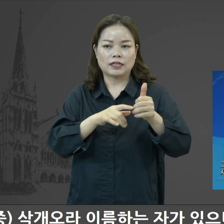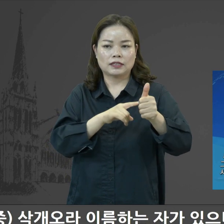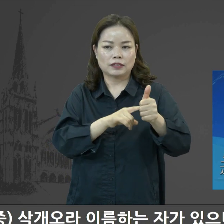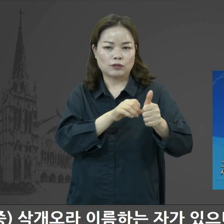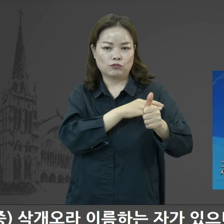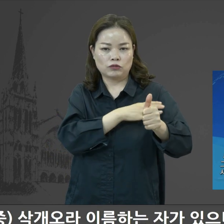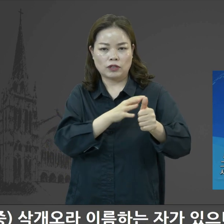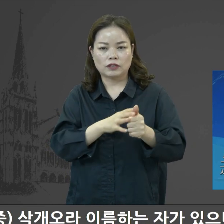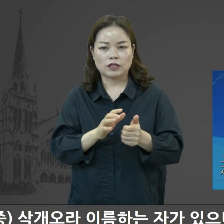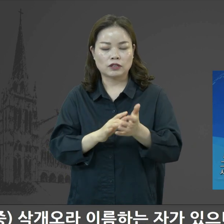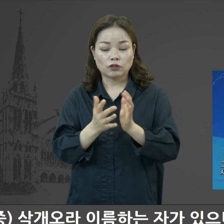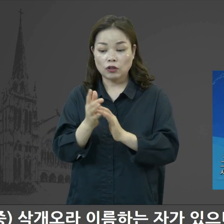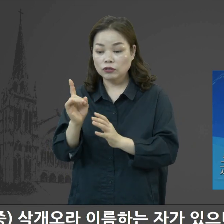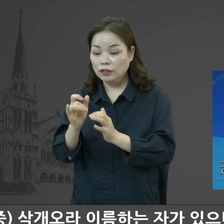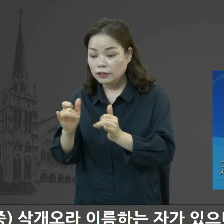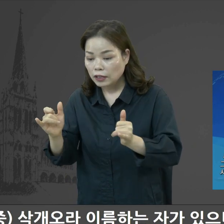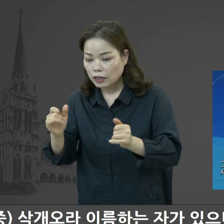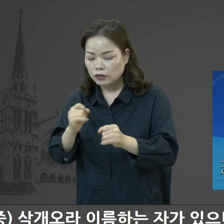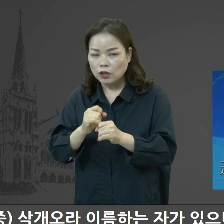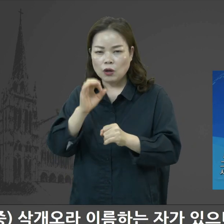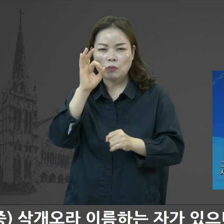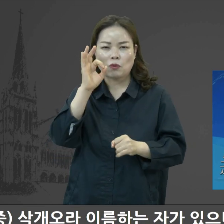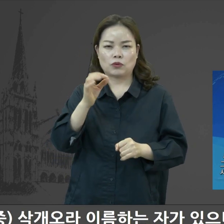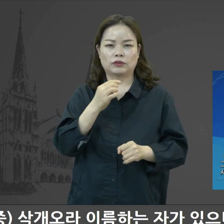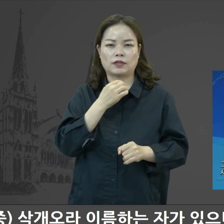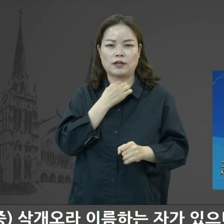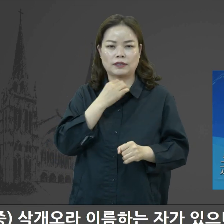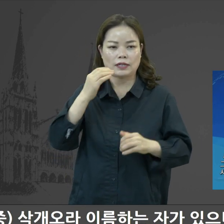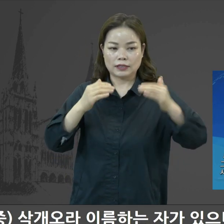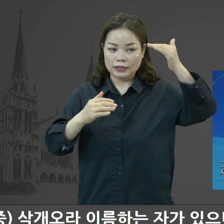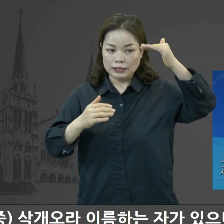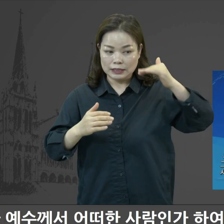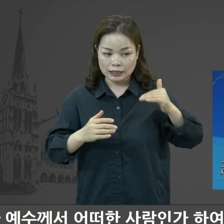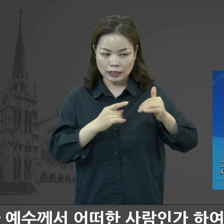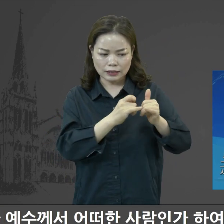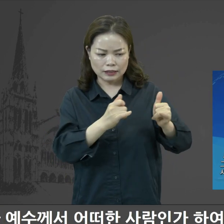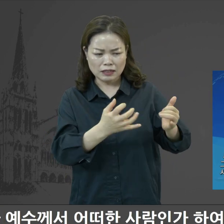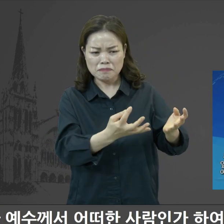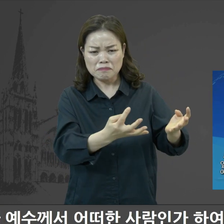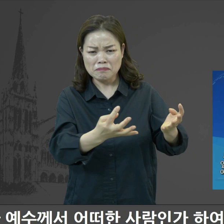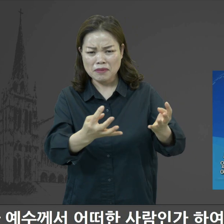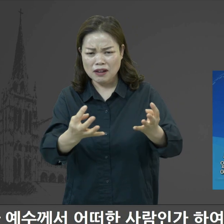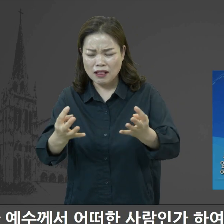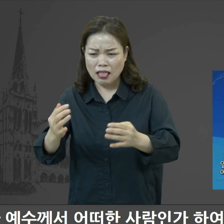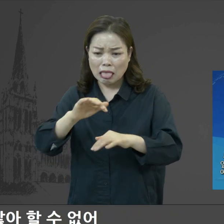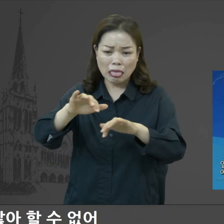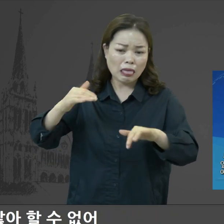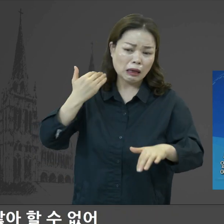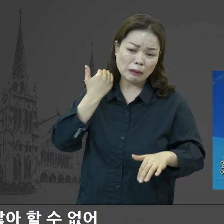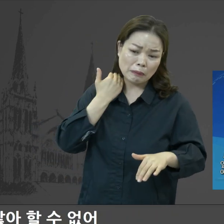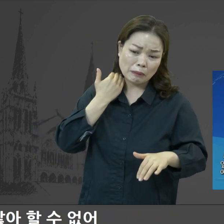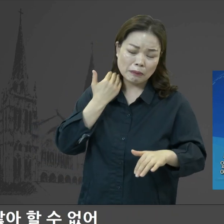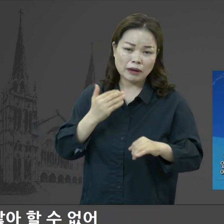그가 예수께서 어떠한 사람인가 하여 보고자 하되 키가 작고 사람이 많아 할 수 없어